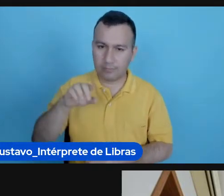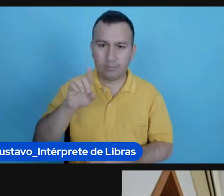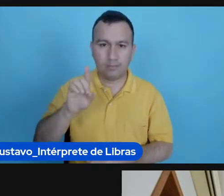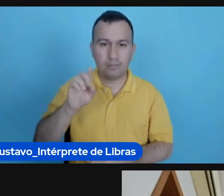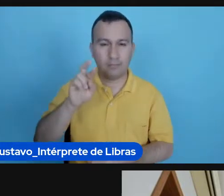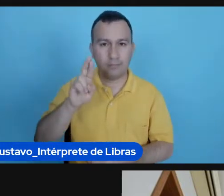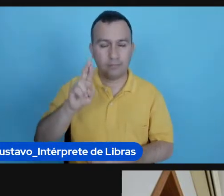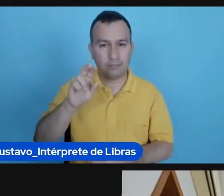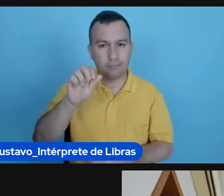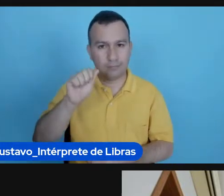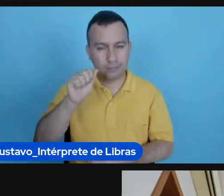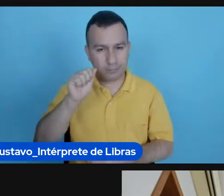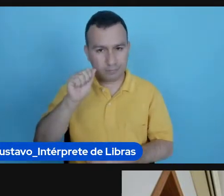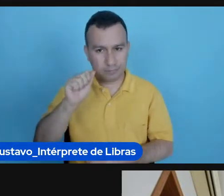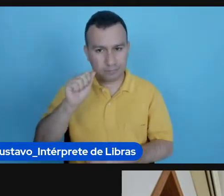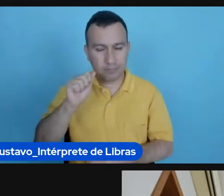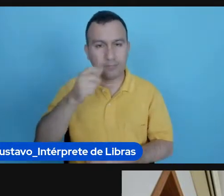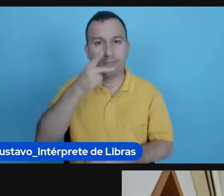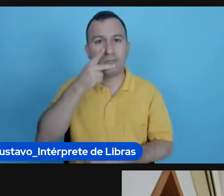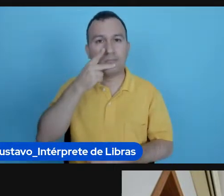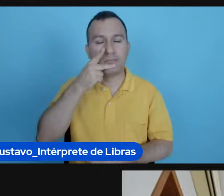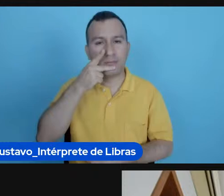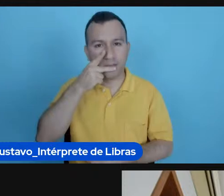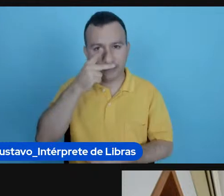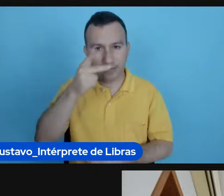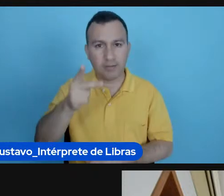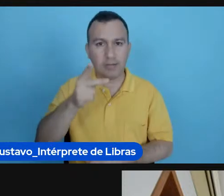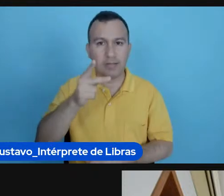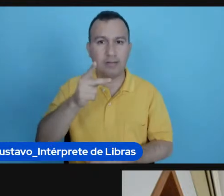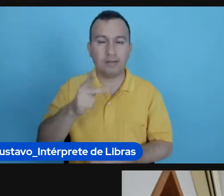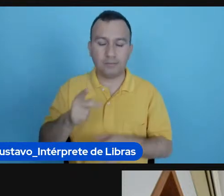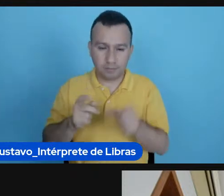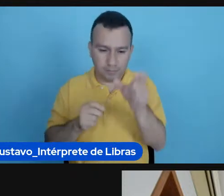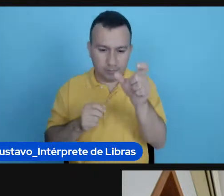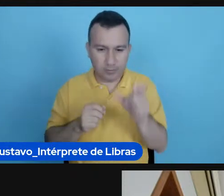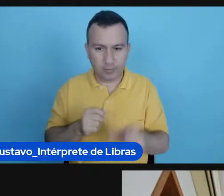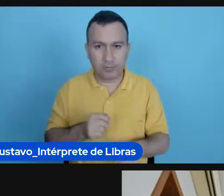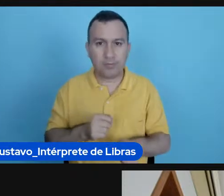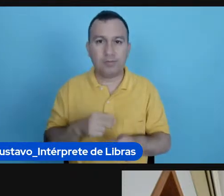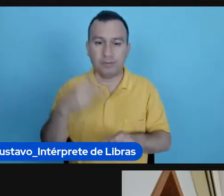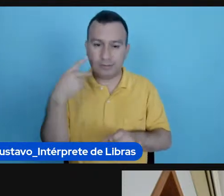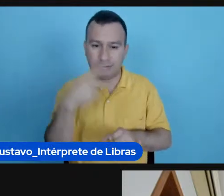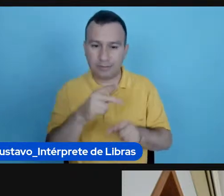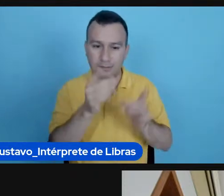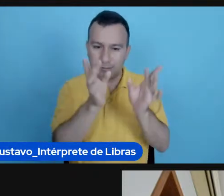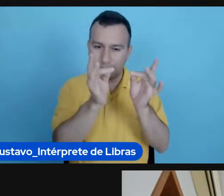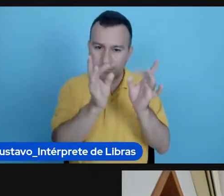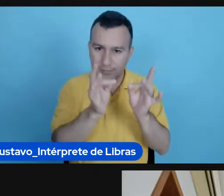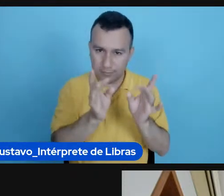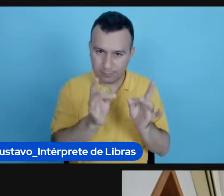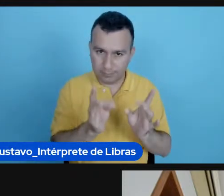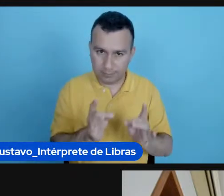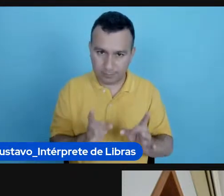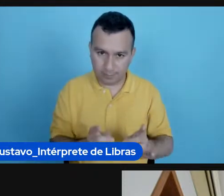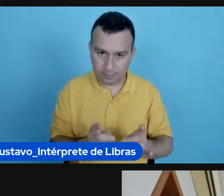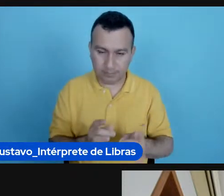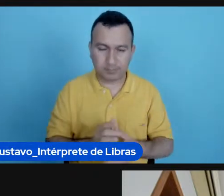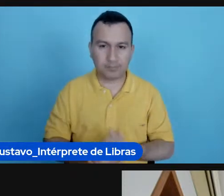das especificidades. Ah, tá, a gente coloca isso, eu vou analisar pelo